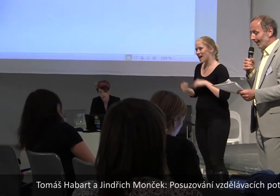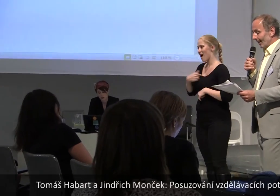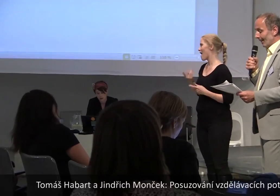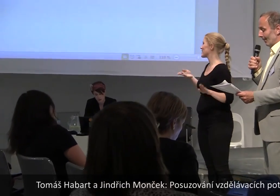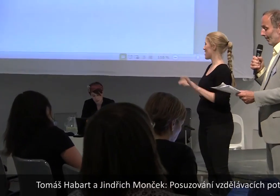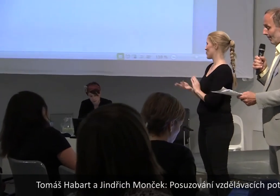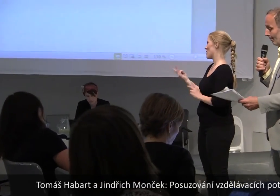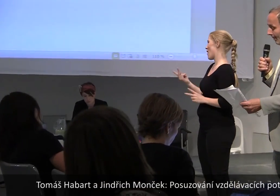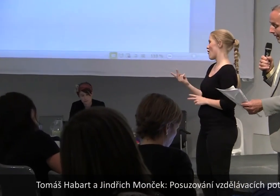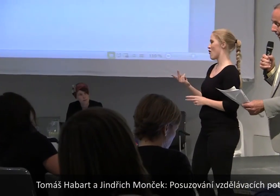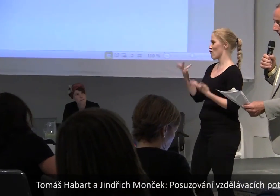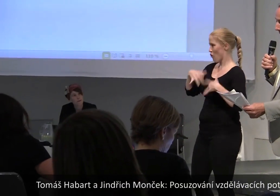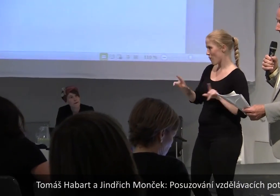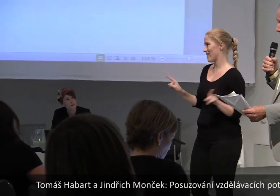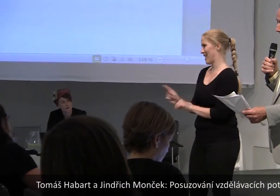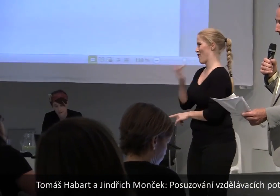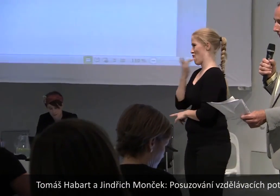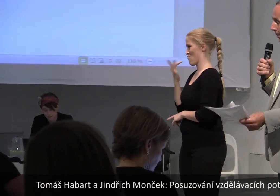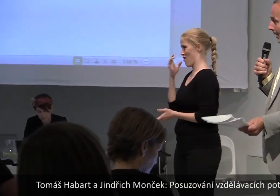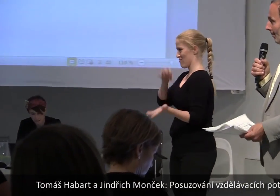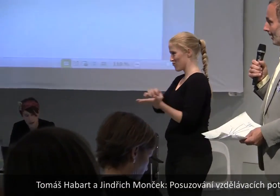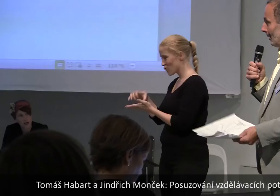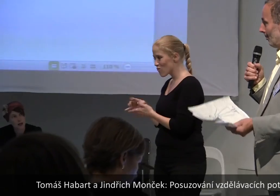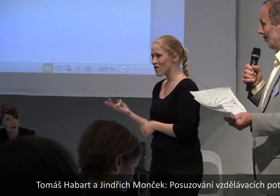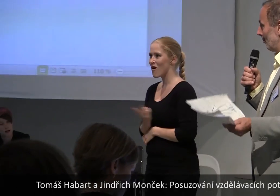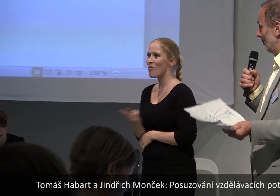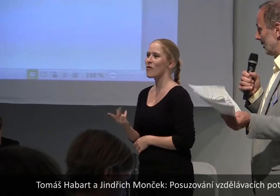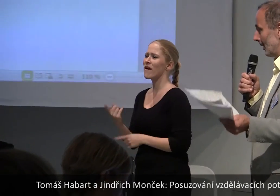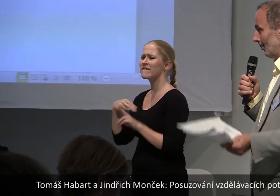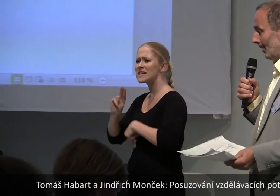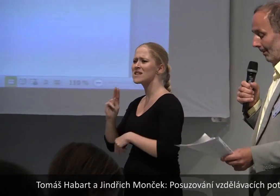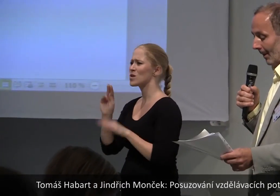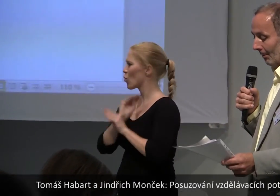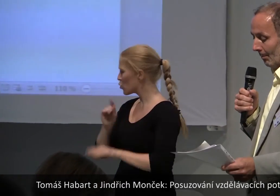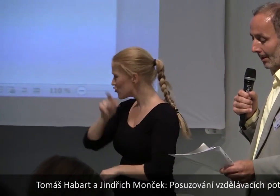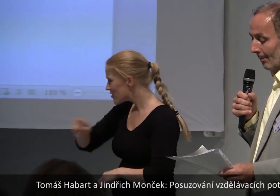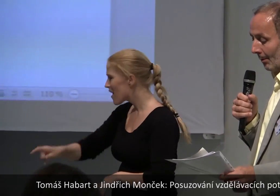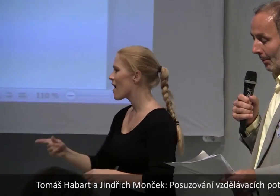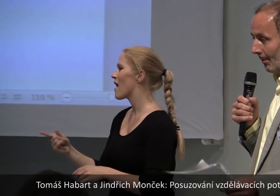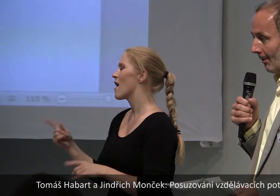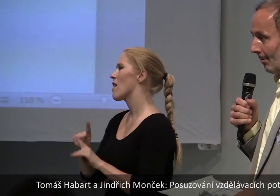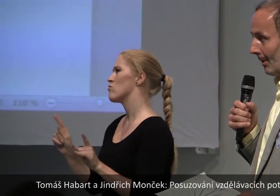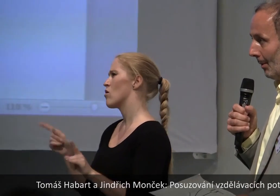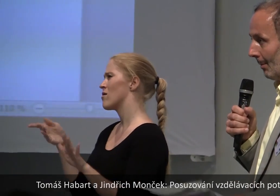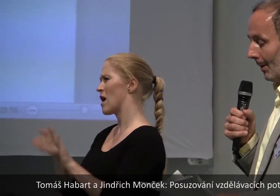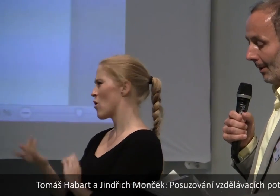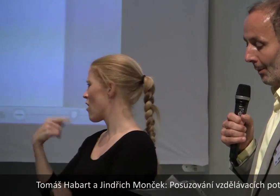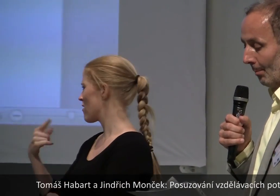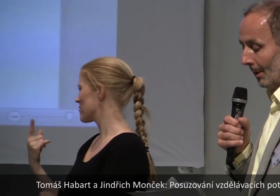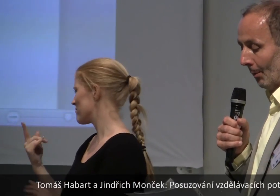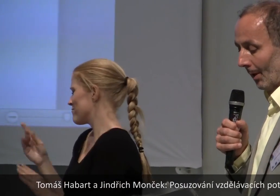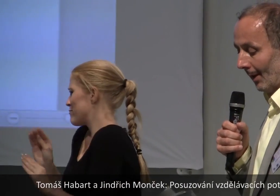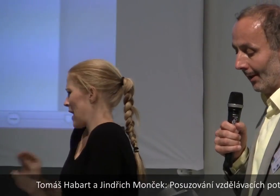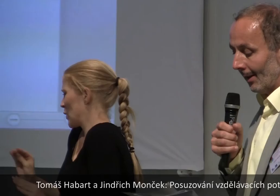skupiny. Převládali jsme učitelé, pedagogičtí pracovníci. Měli jsme tam i návštěvu ministerstva školství, takže jsme se mohli zeptat